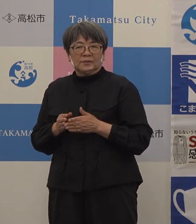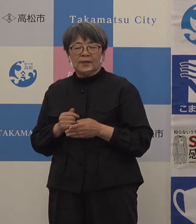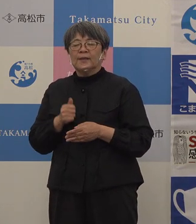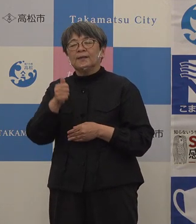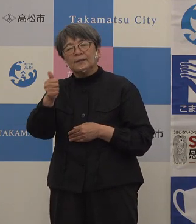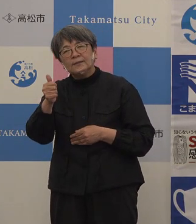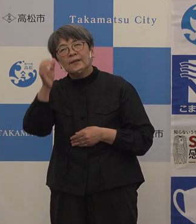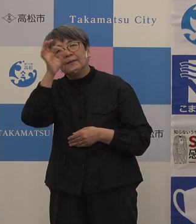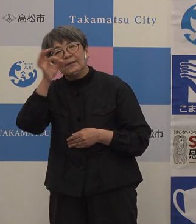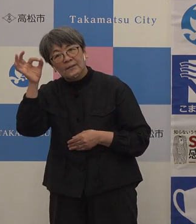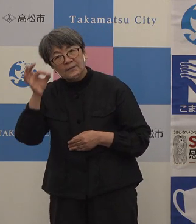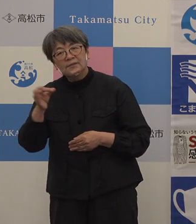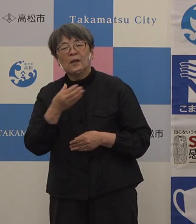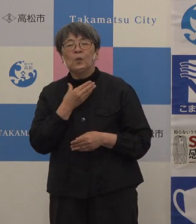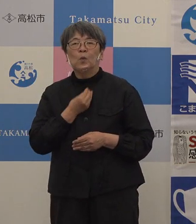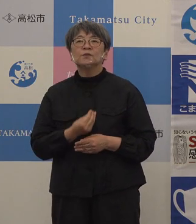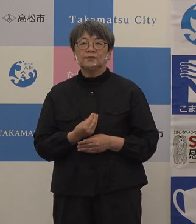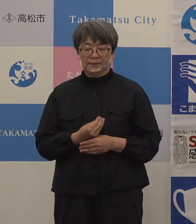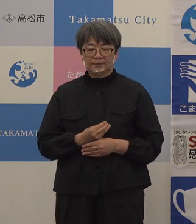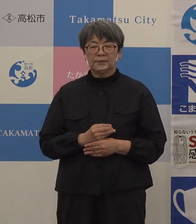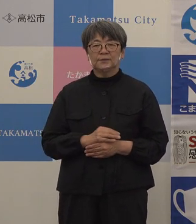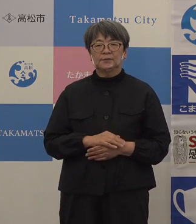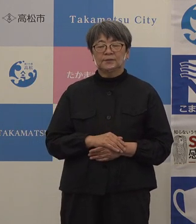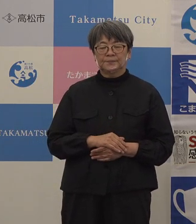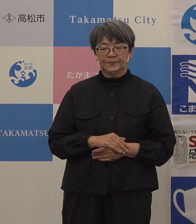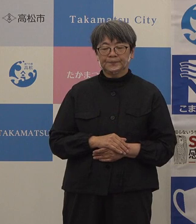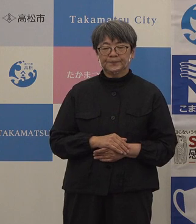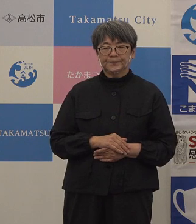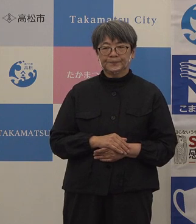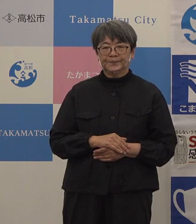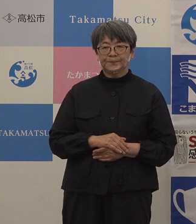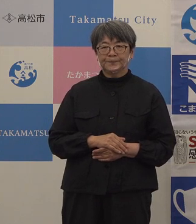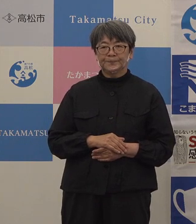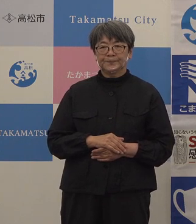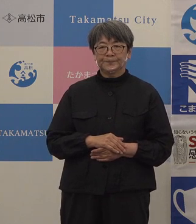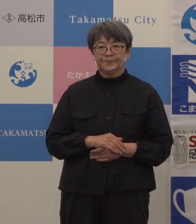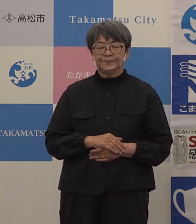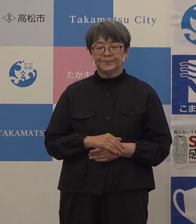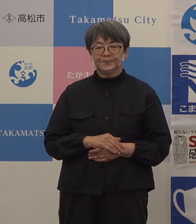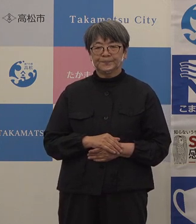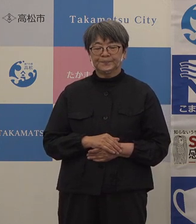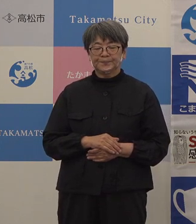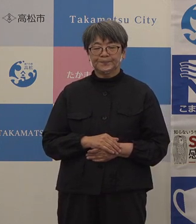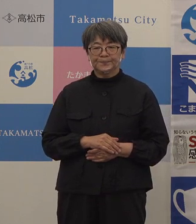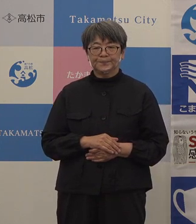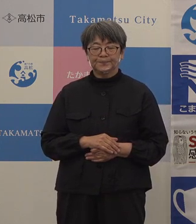来ていただきたいという旨も周知を図ってまいりたいというふうに思っております。